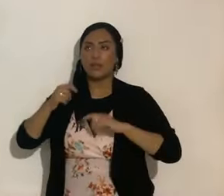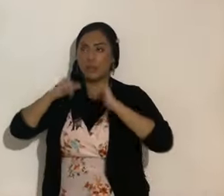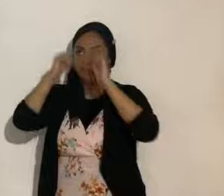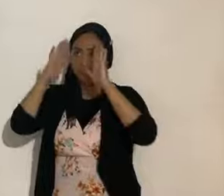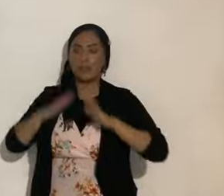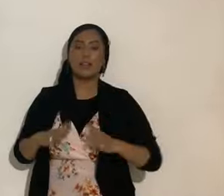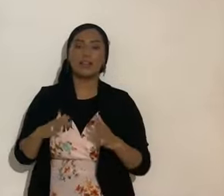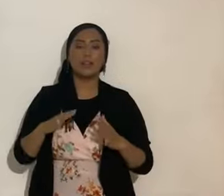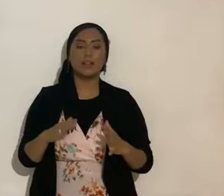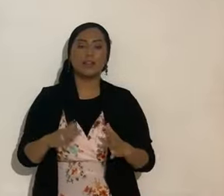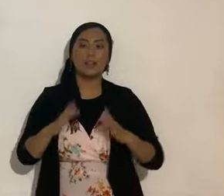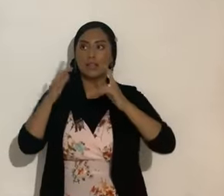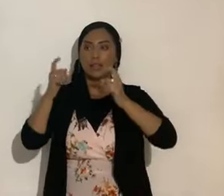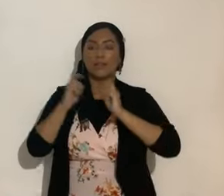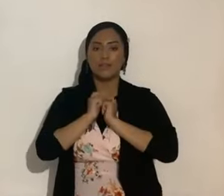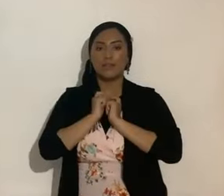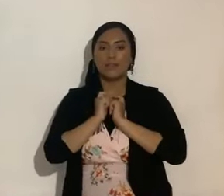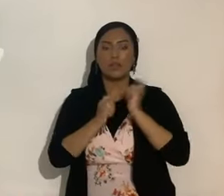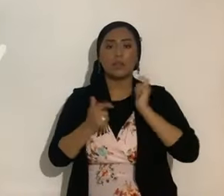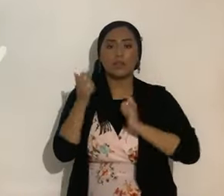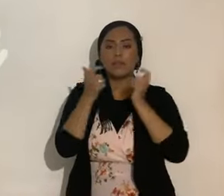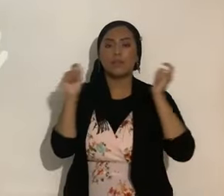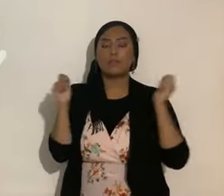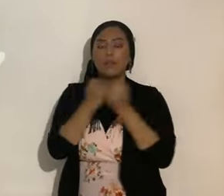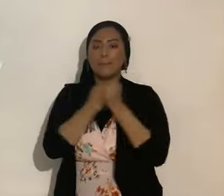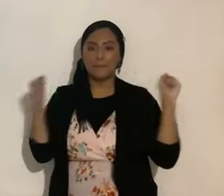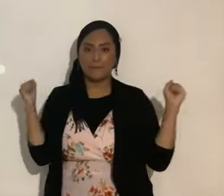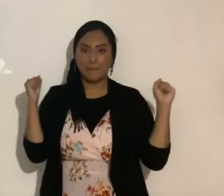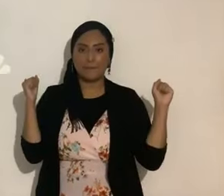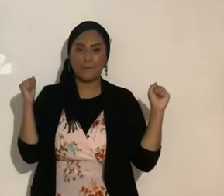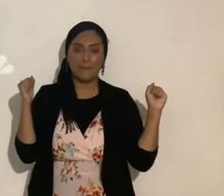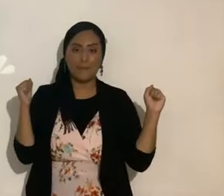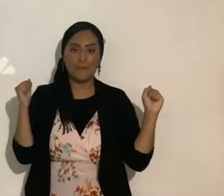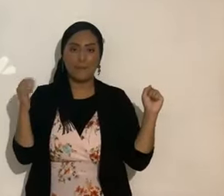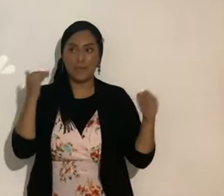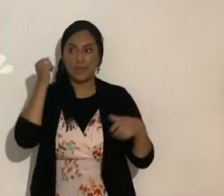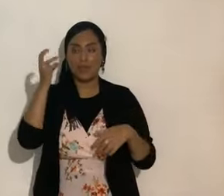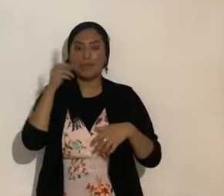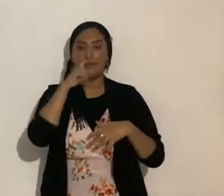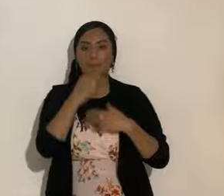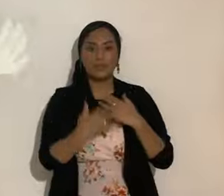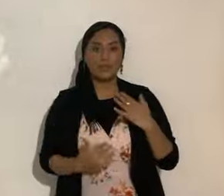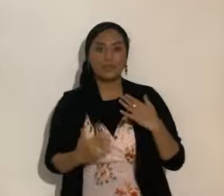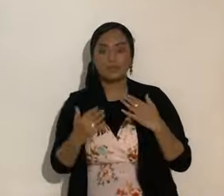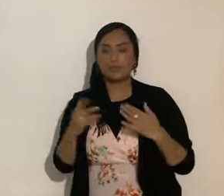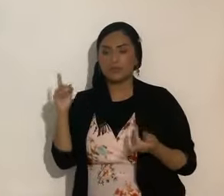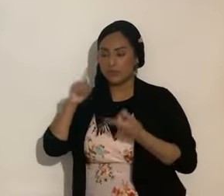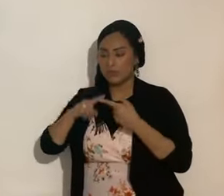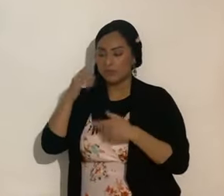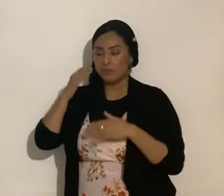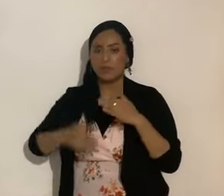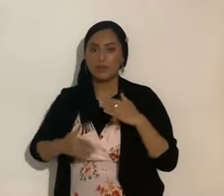dádivas, en sus regalos. Mira, el regalo más grande es la salvación. ¿O no costó la sangre de Yahshua y hasta la última